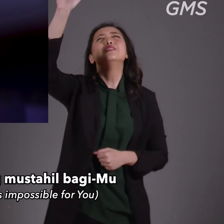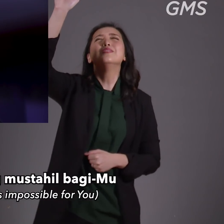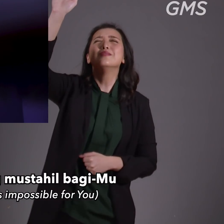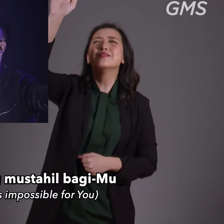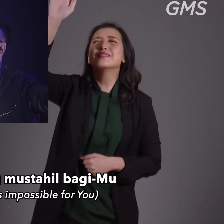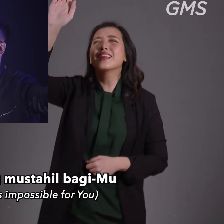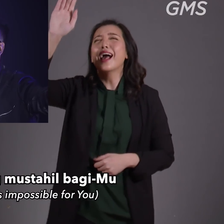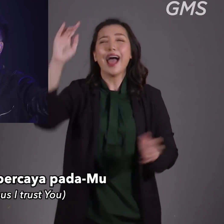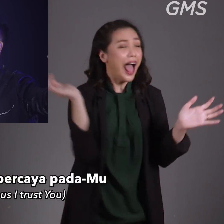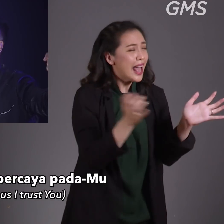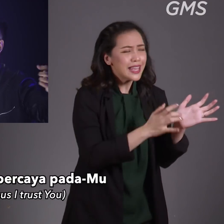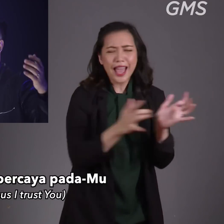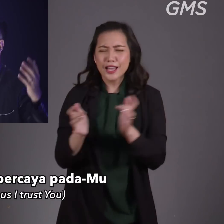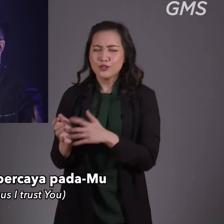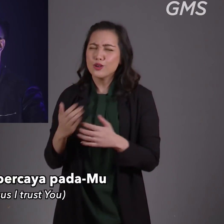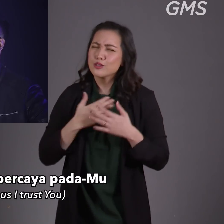bagi-Mu,